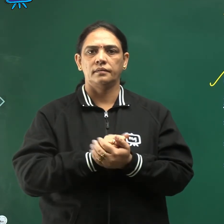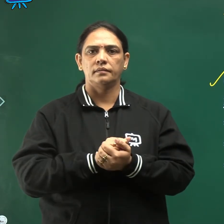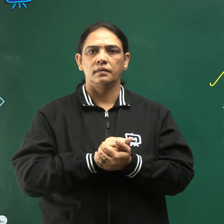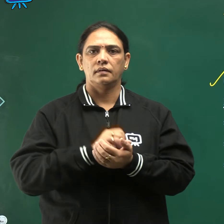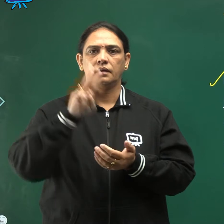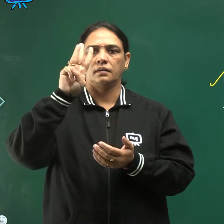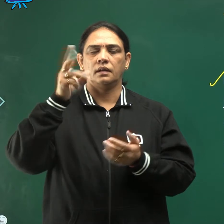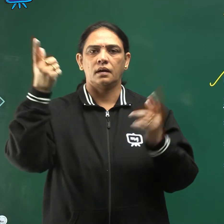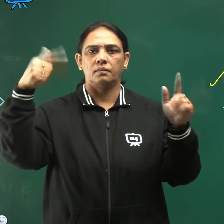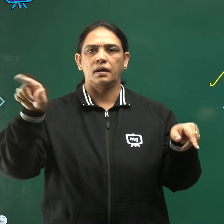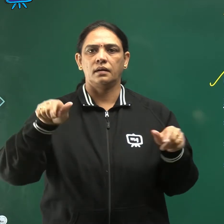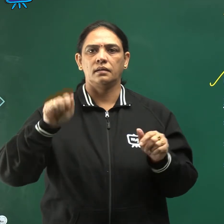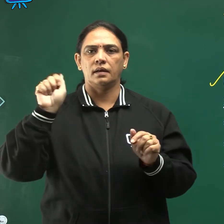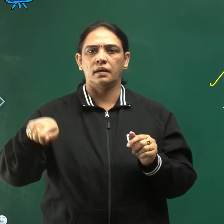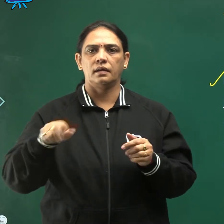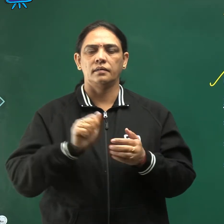3 का भाग देंगे,